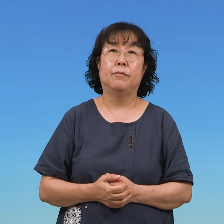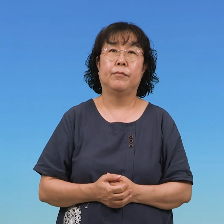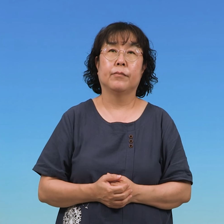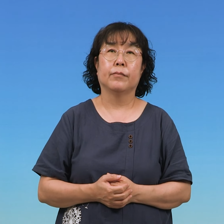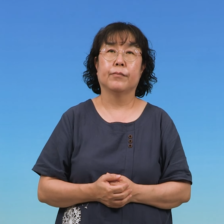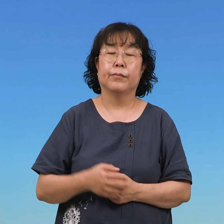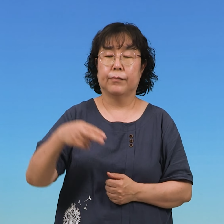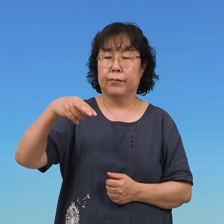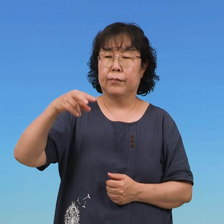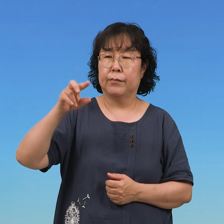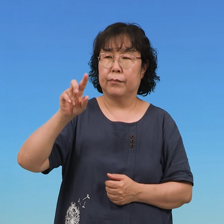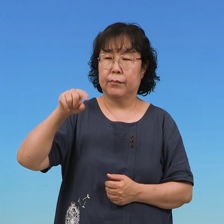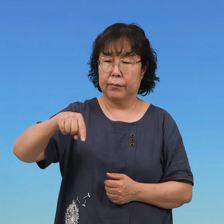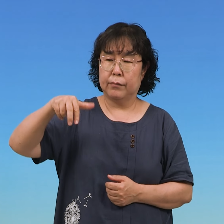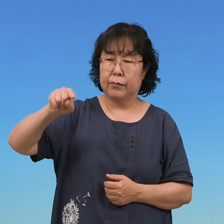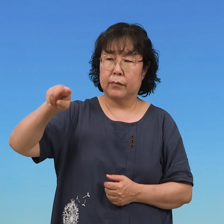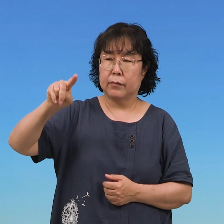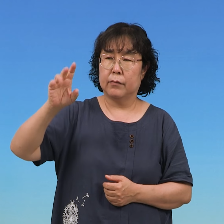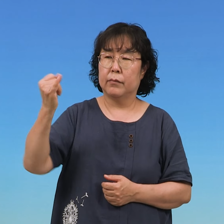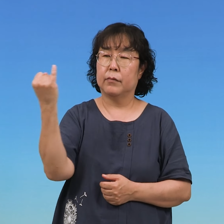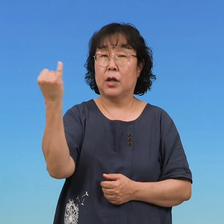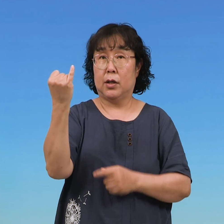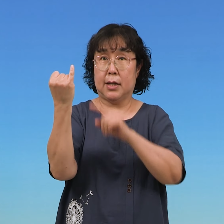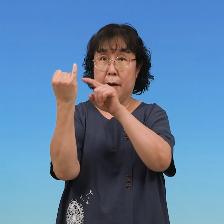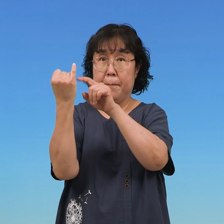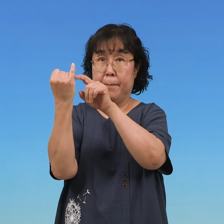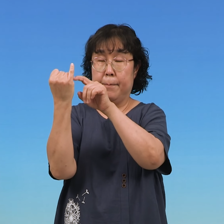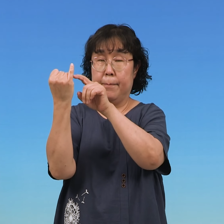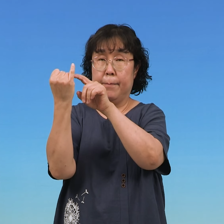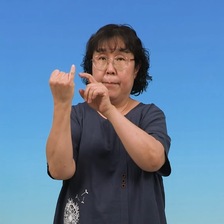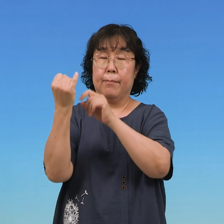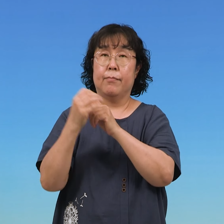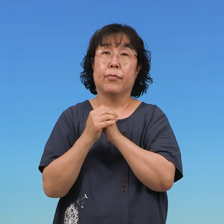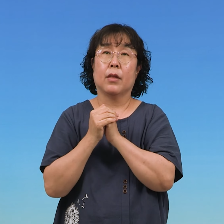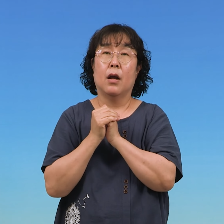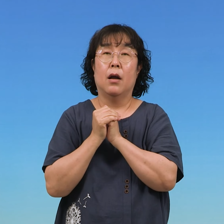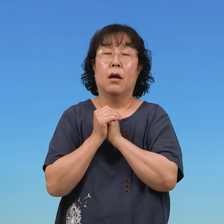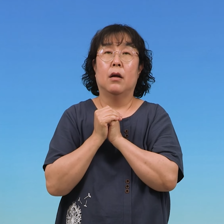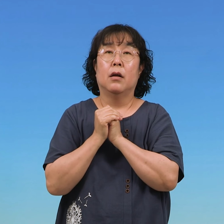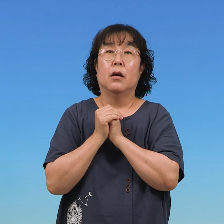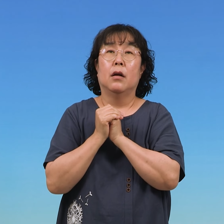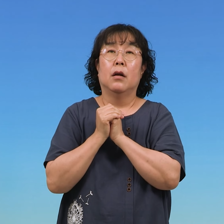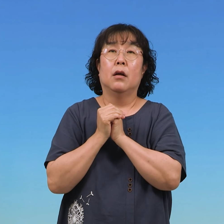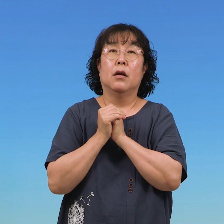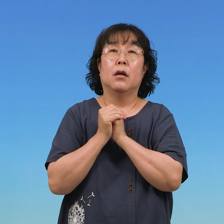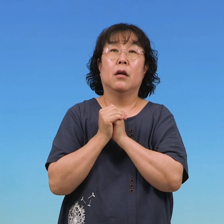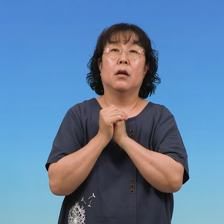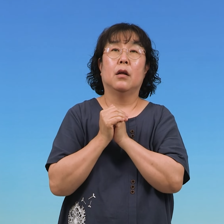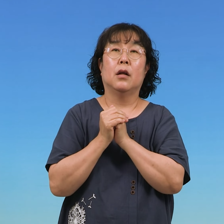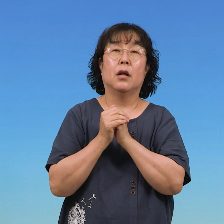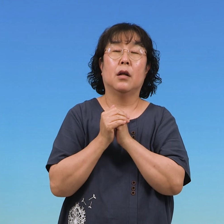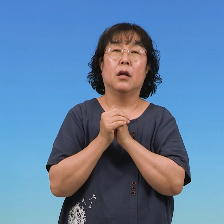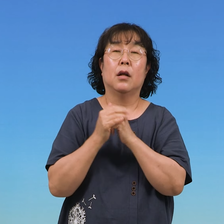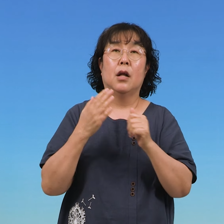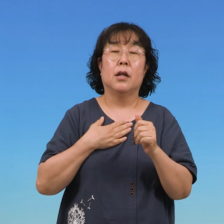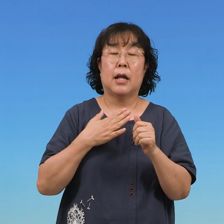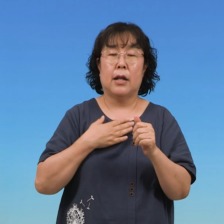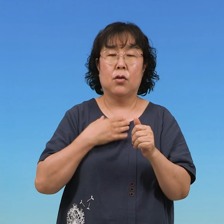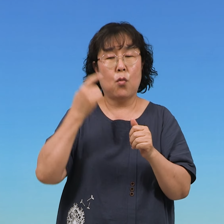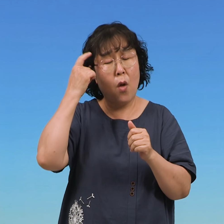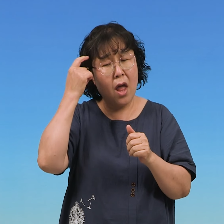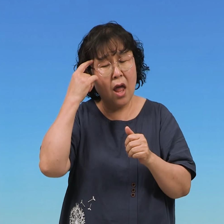이 여인이요, 예수님을 만나서 잡다하지 않죠. 그 어떻게 잡다합니까? 난 자꾸 남편이 나를